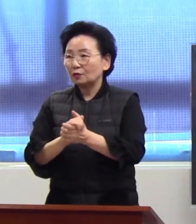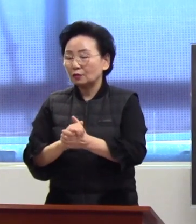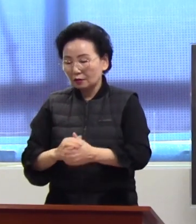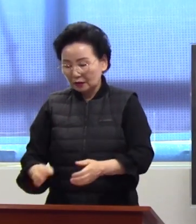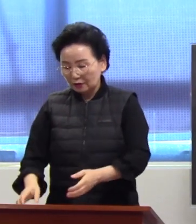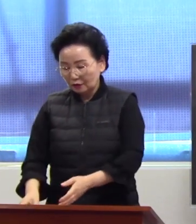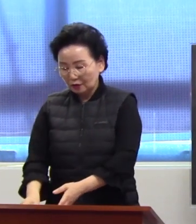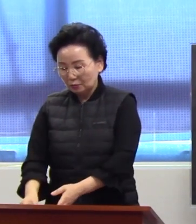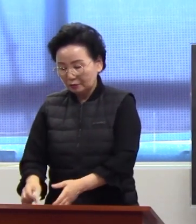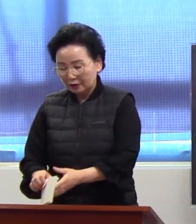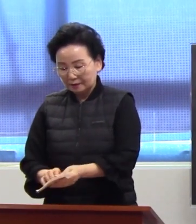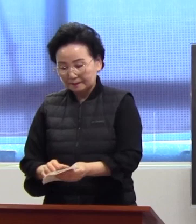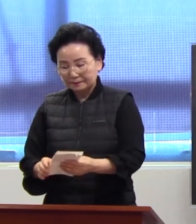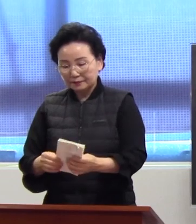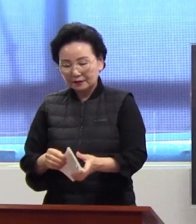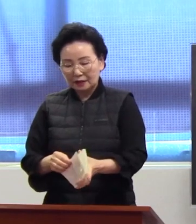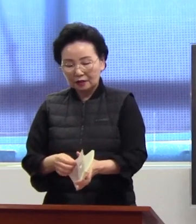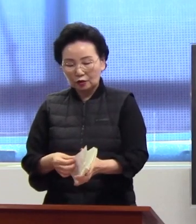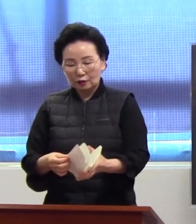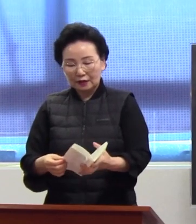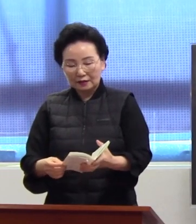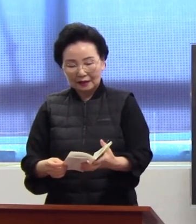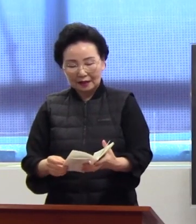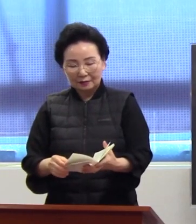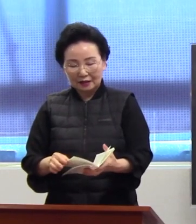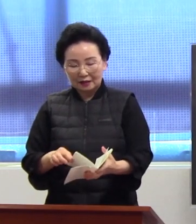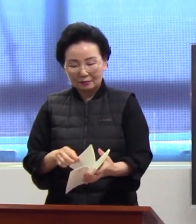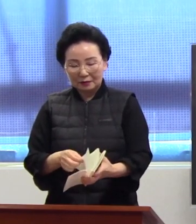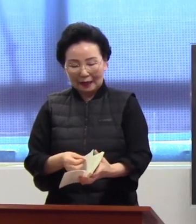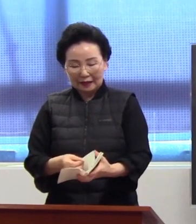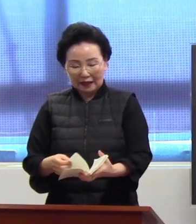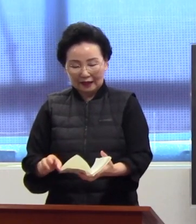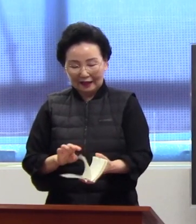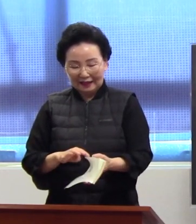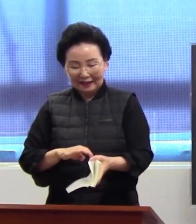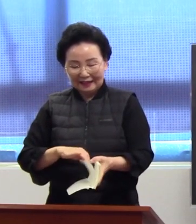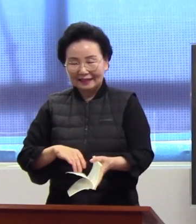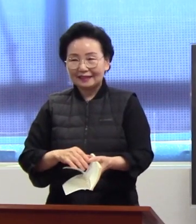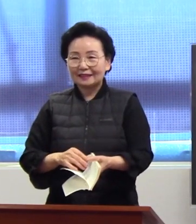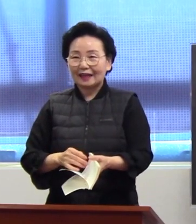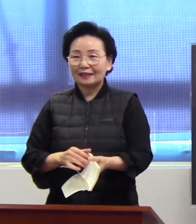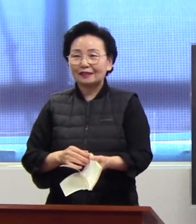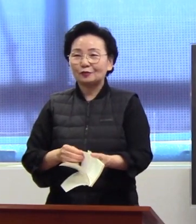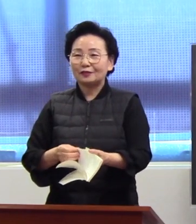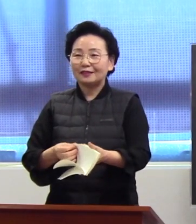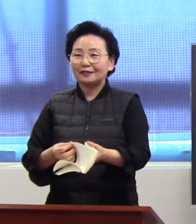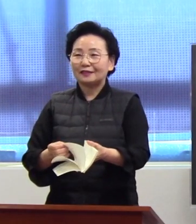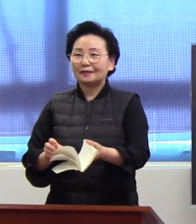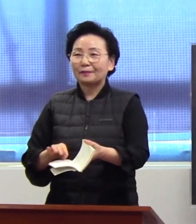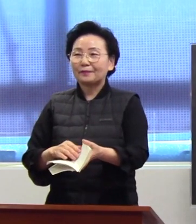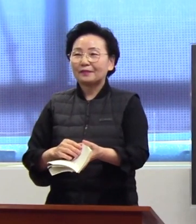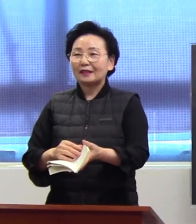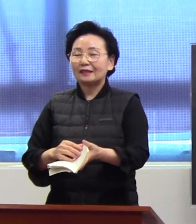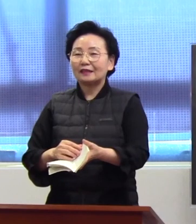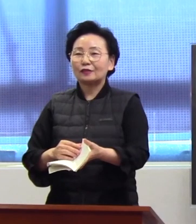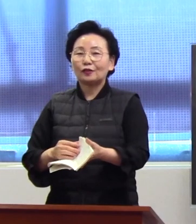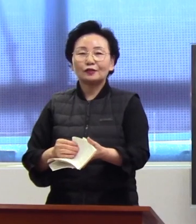기도하고, 여기 보면 기도하는 사람들 이름이 많아. 이게 다 기도예요. 이렇게